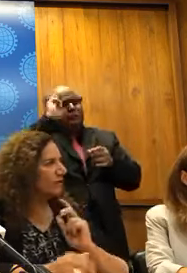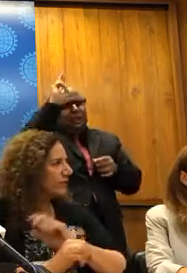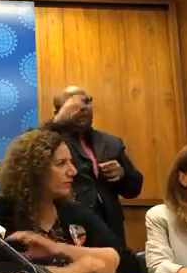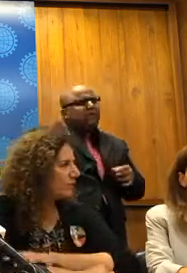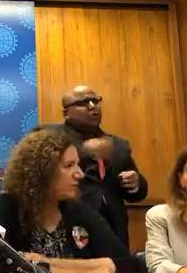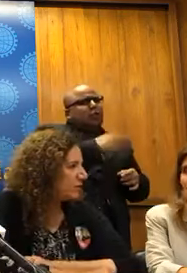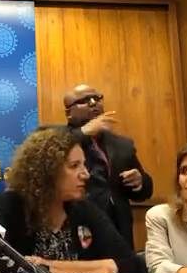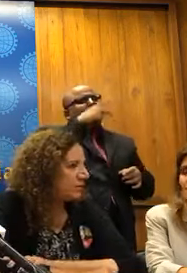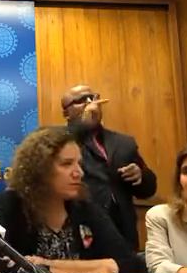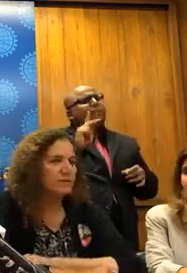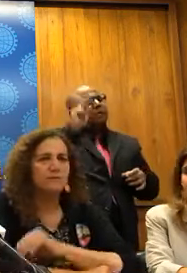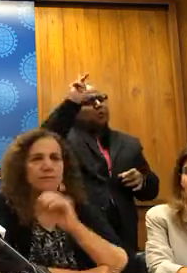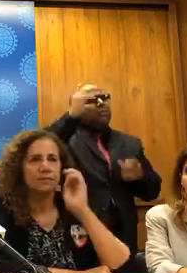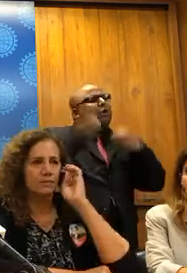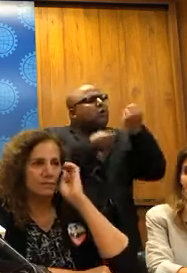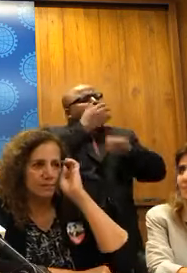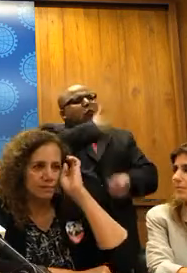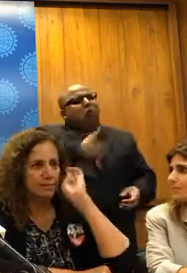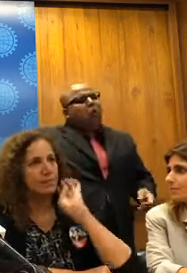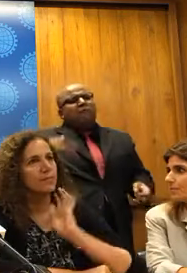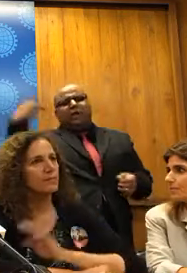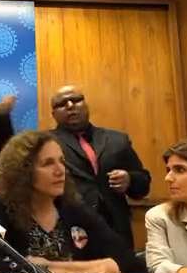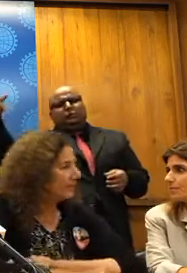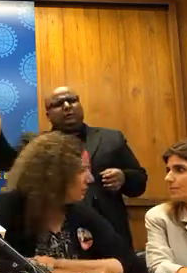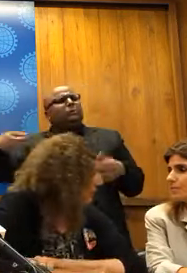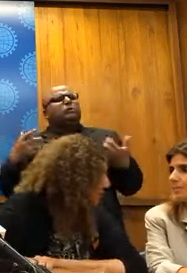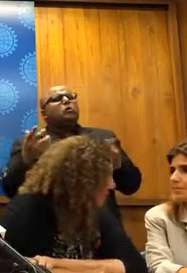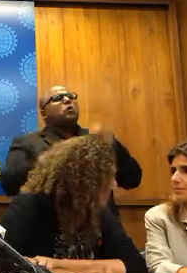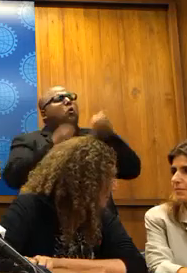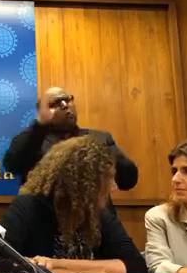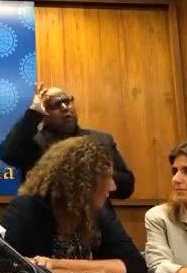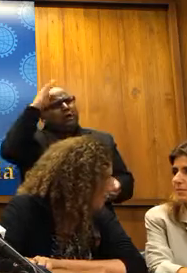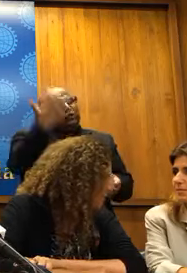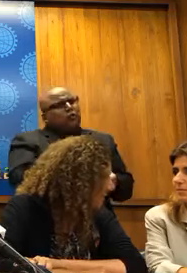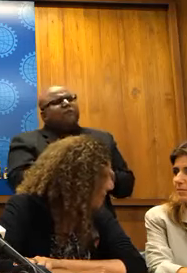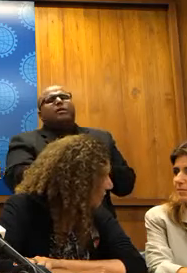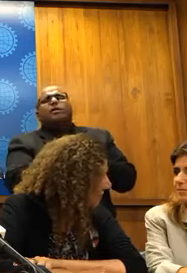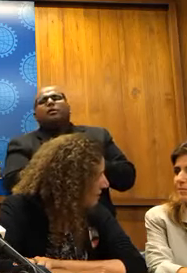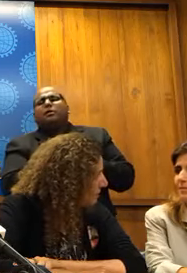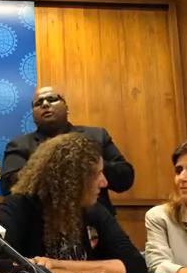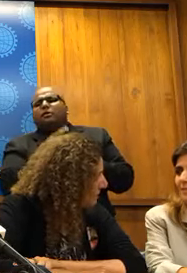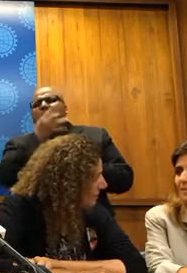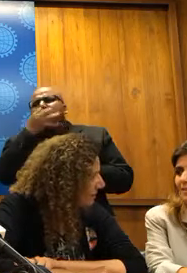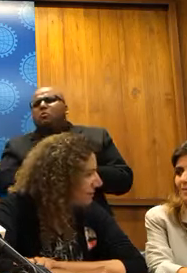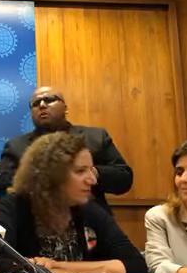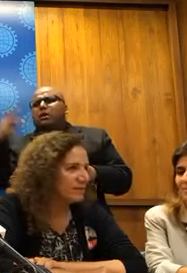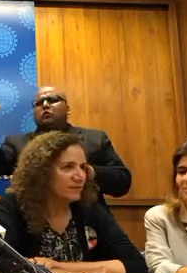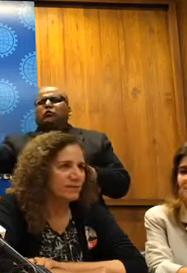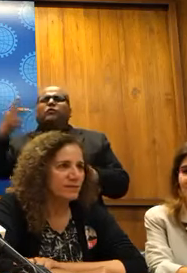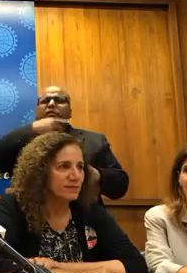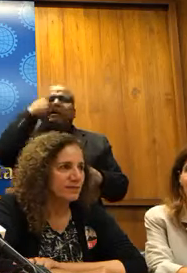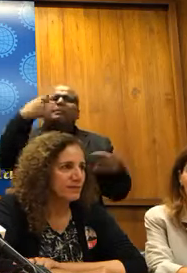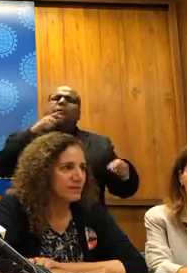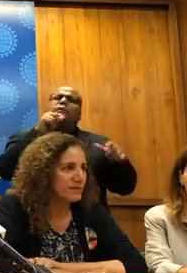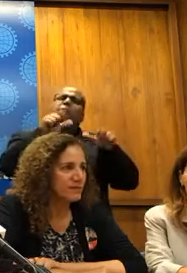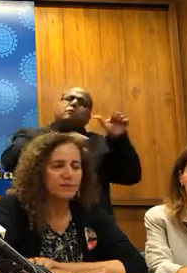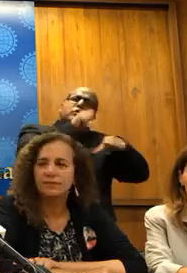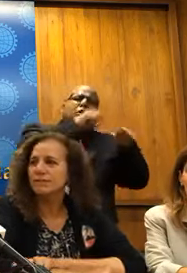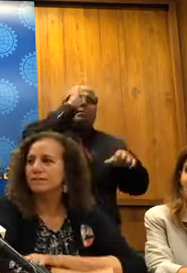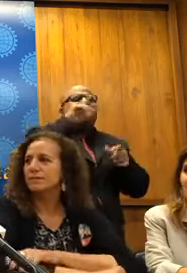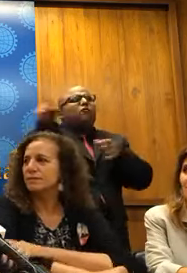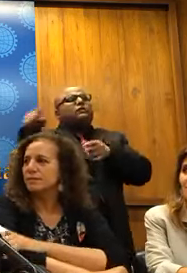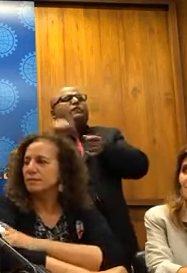governo seu, que não seja entrevista, que reforçasse essa soberania de vocês?